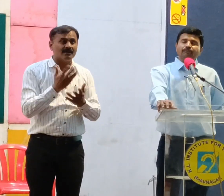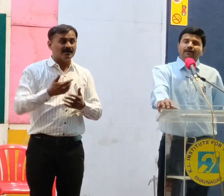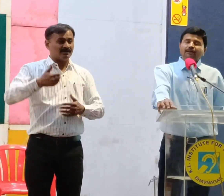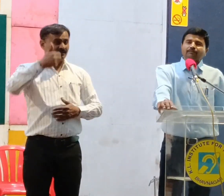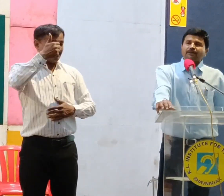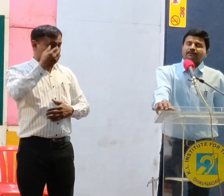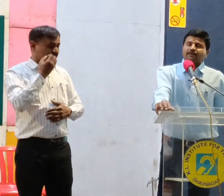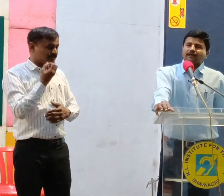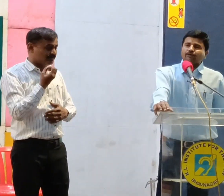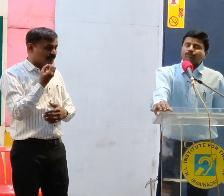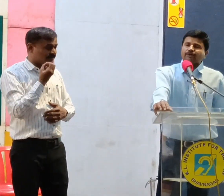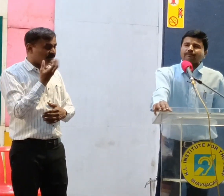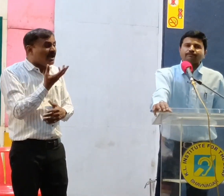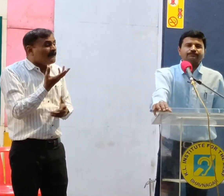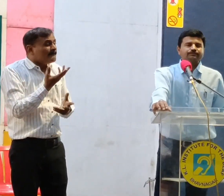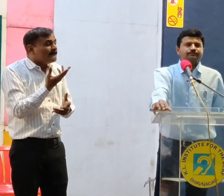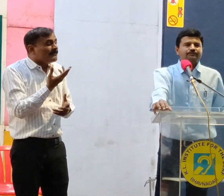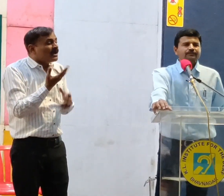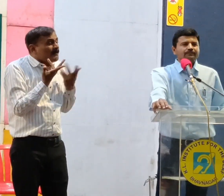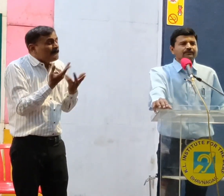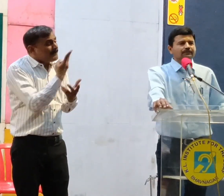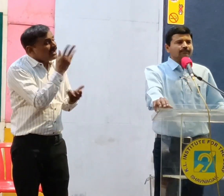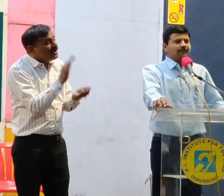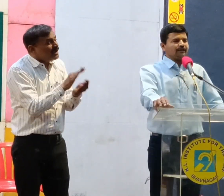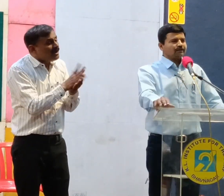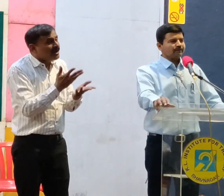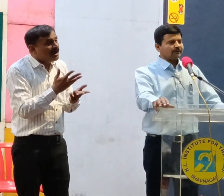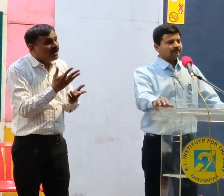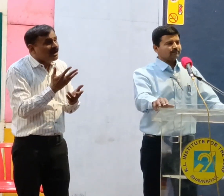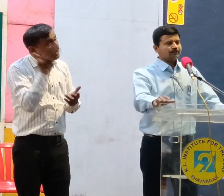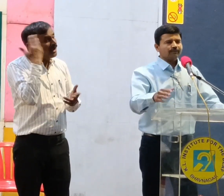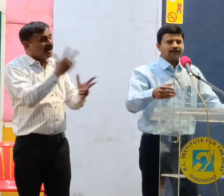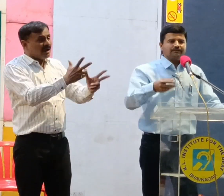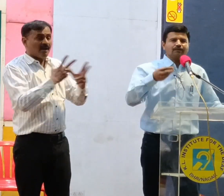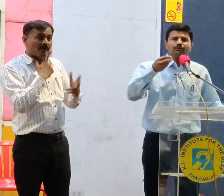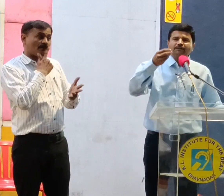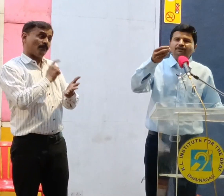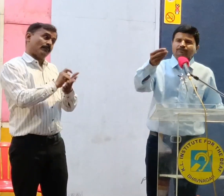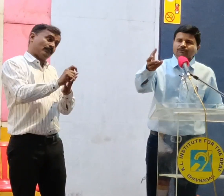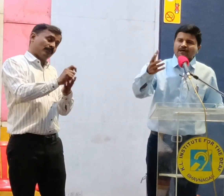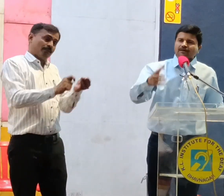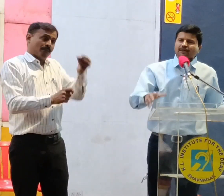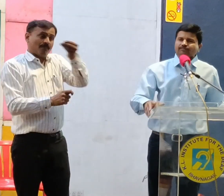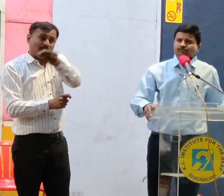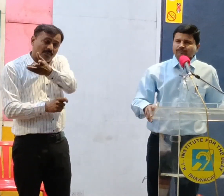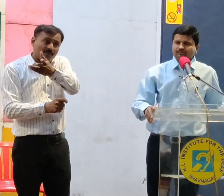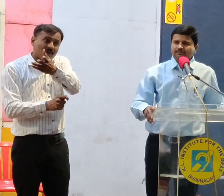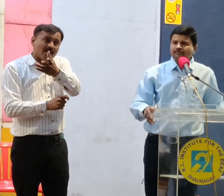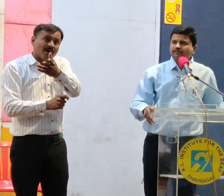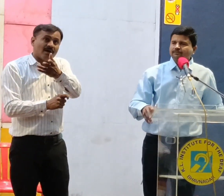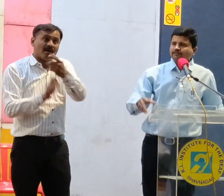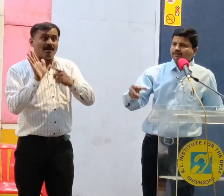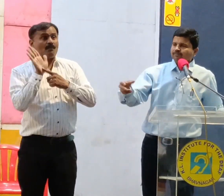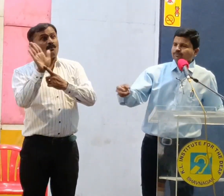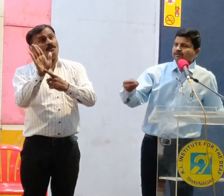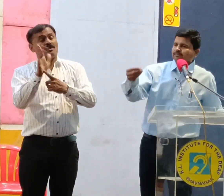તો વેપારી એમ કહે છે કે આવું કેમ તમે એક હમણાં પ્રમાણિકતાનું આદર્શ ઉદાહરણ આપ્યું તમે એ પોટલી